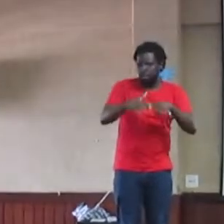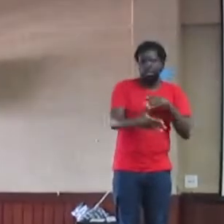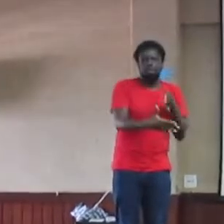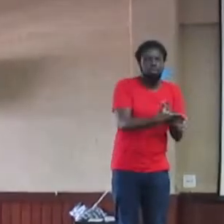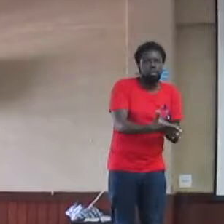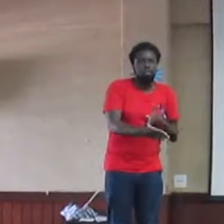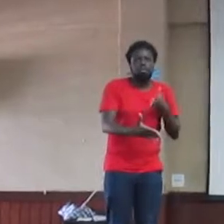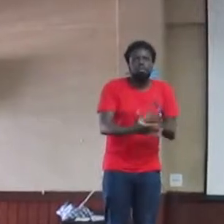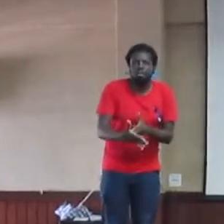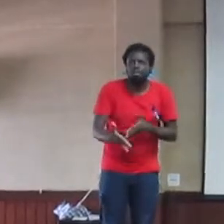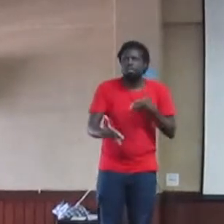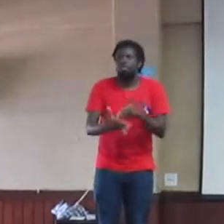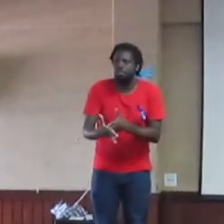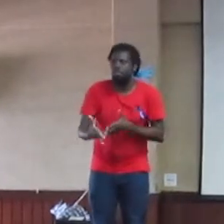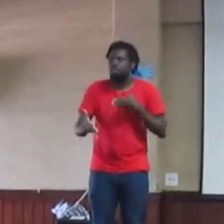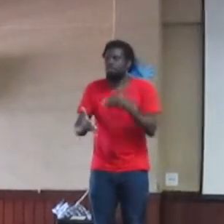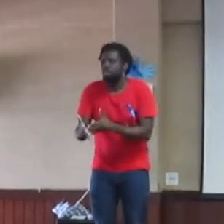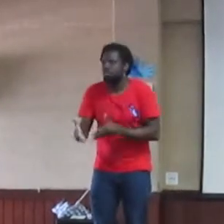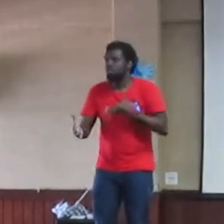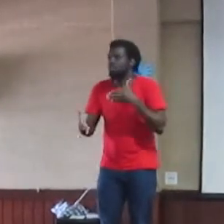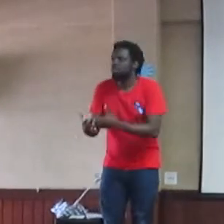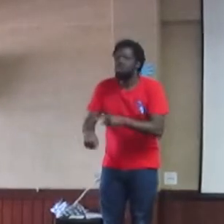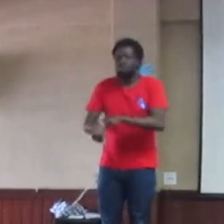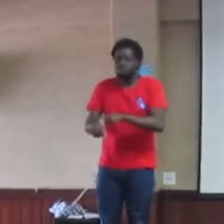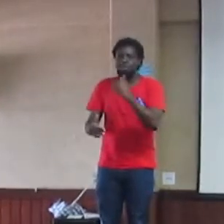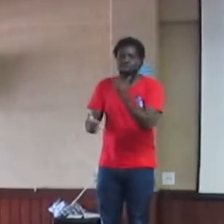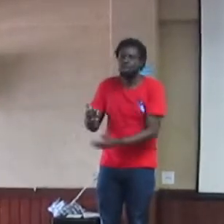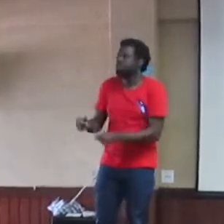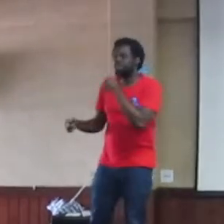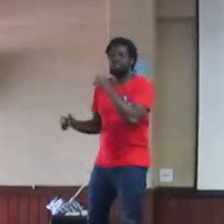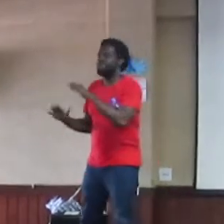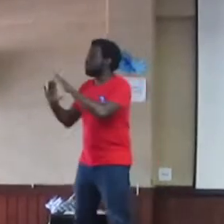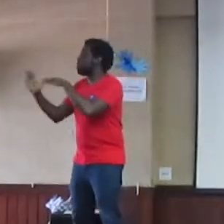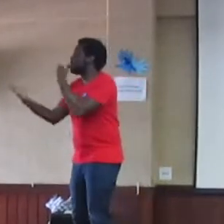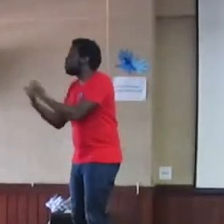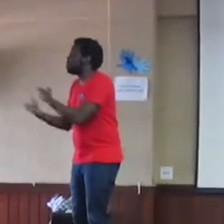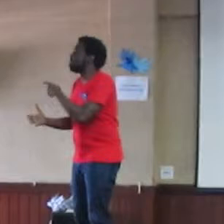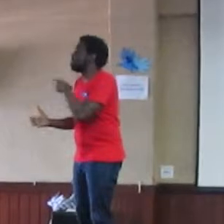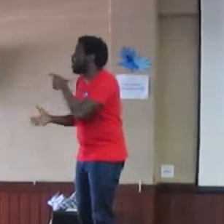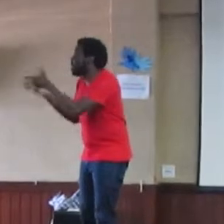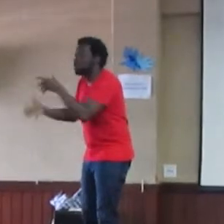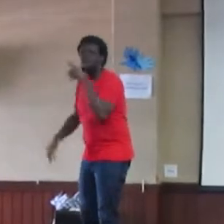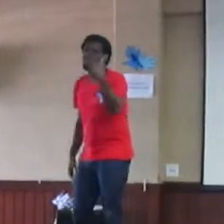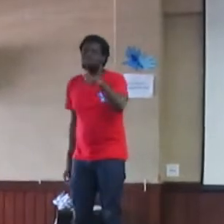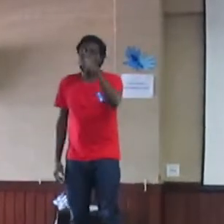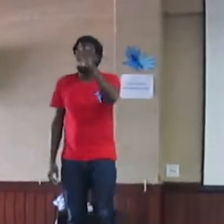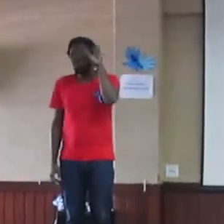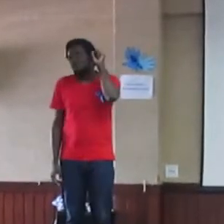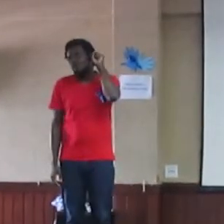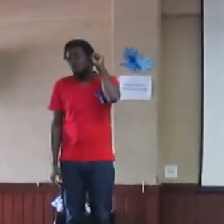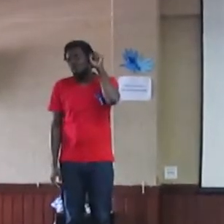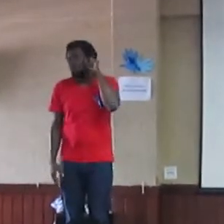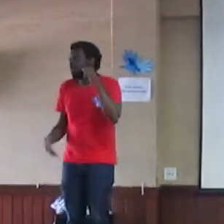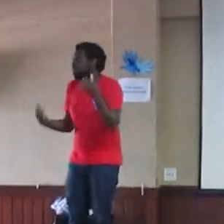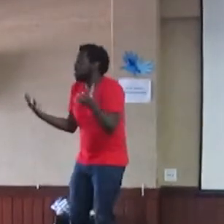progrediram, principalmente nos interiores baianos, ou então em outras cidades que não tem tanto acesso a